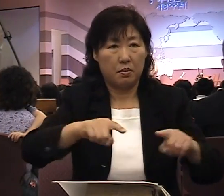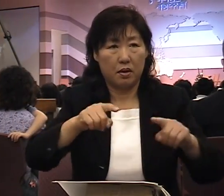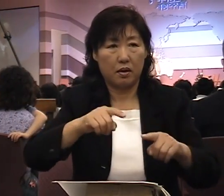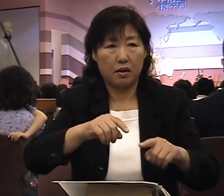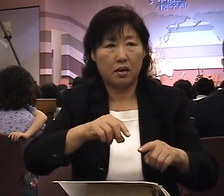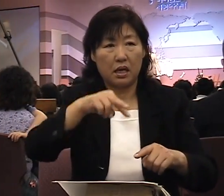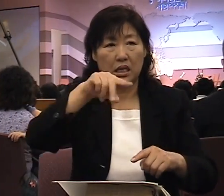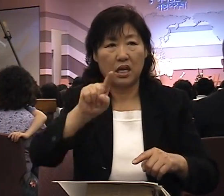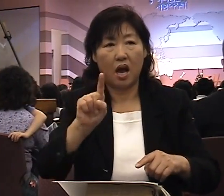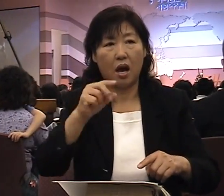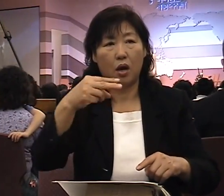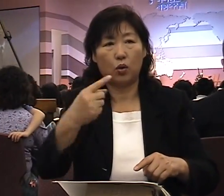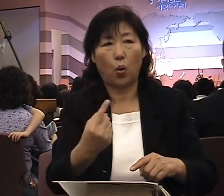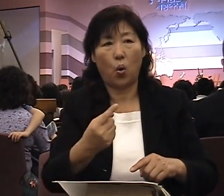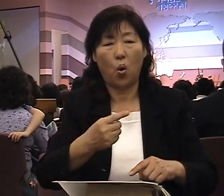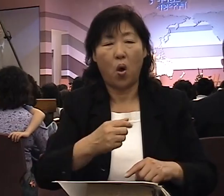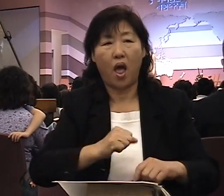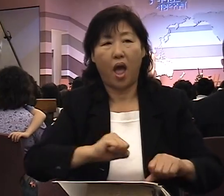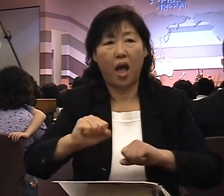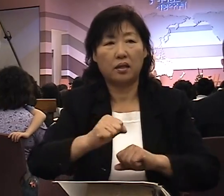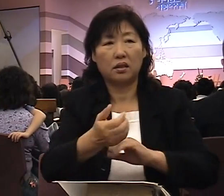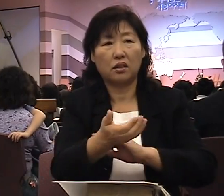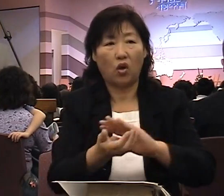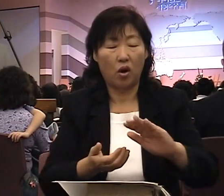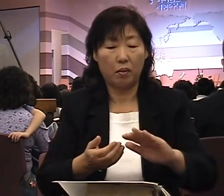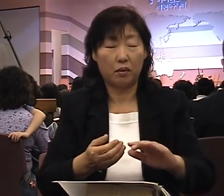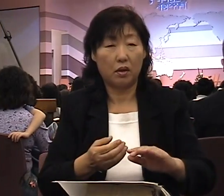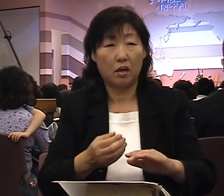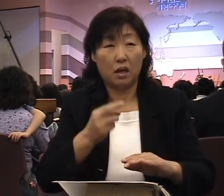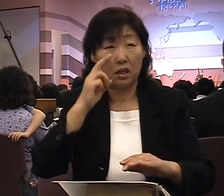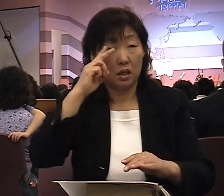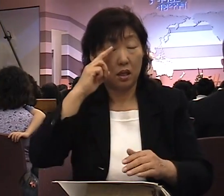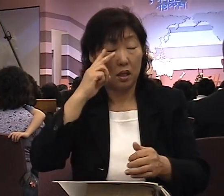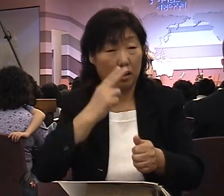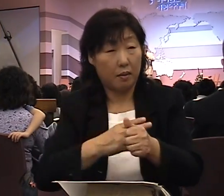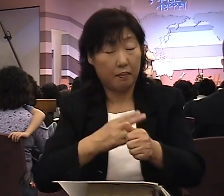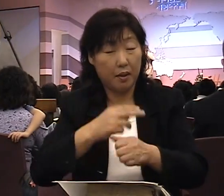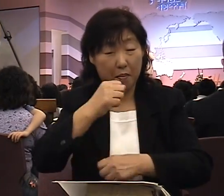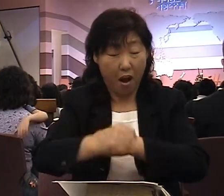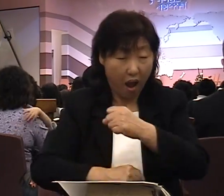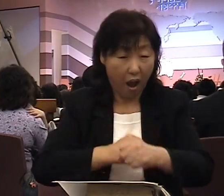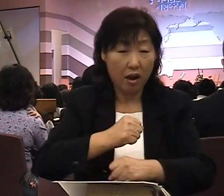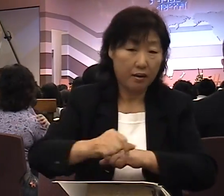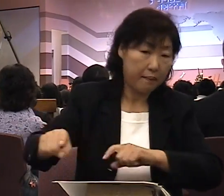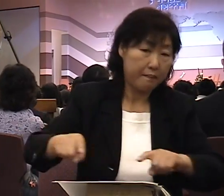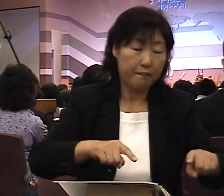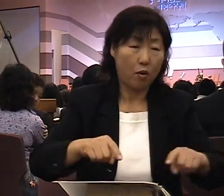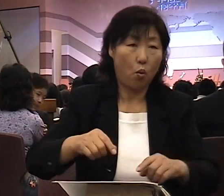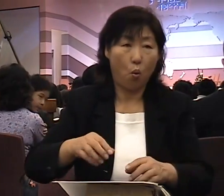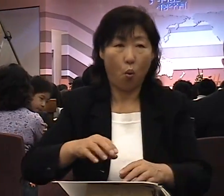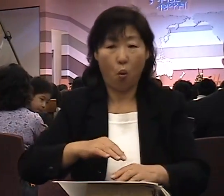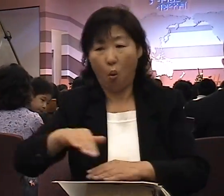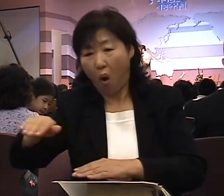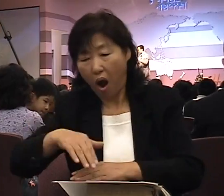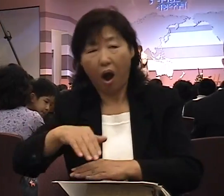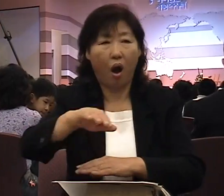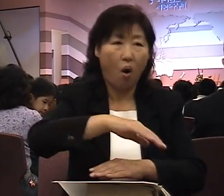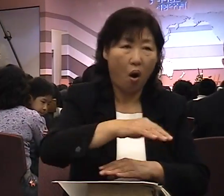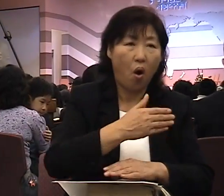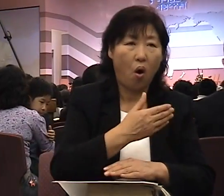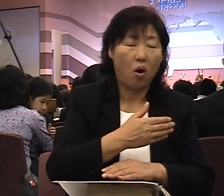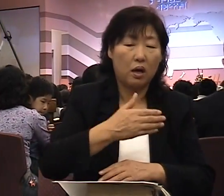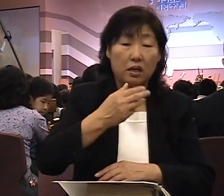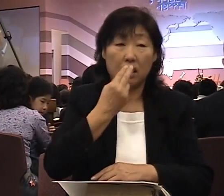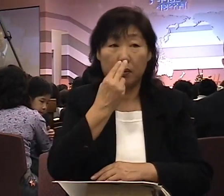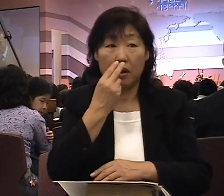배를 타고 마음껏 사도 바울이 움직이는 것을 보았을 때, 그렇다면 하나님께서 당신의 복음이, 생명을